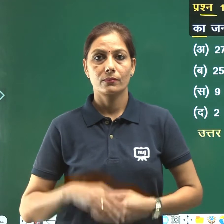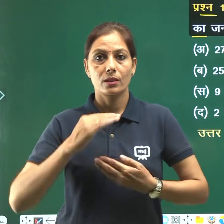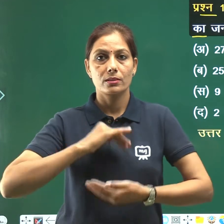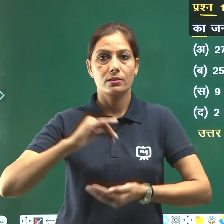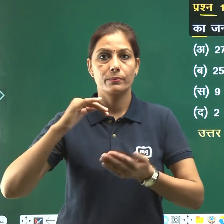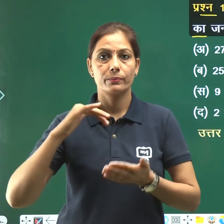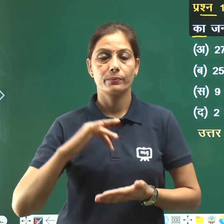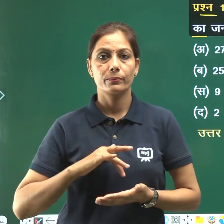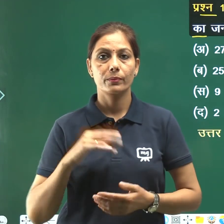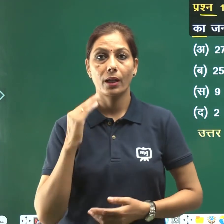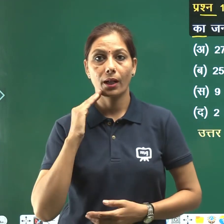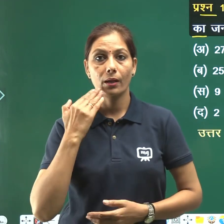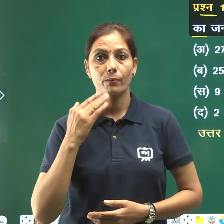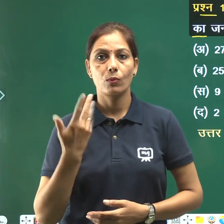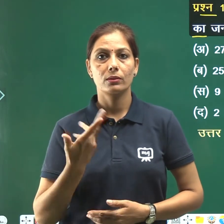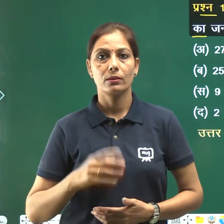जन्म कब हुआ था?